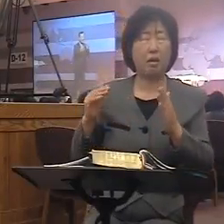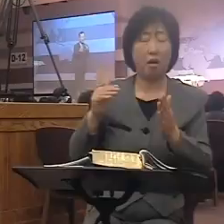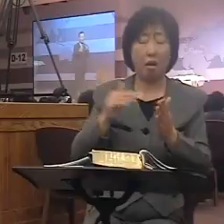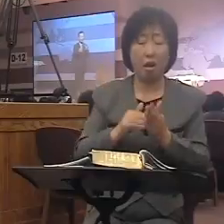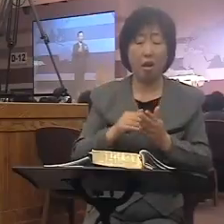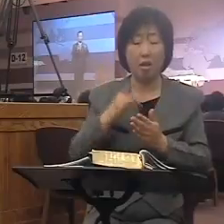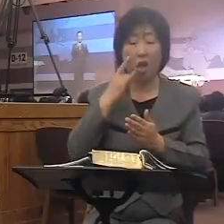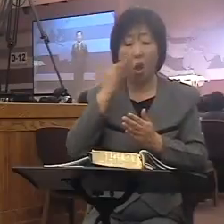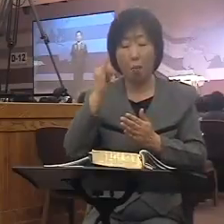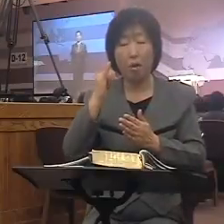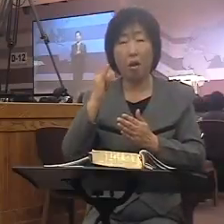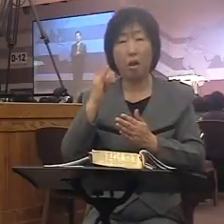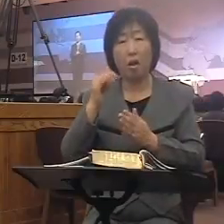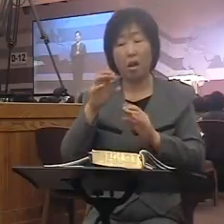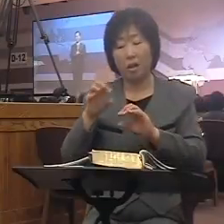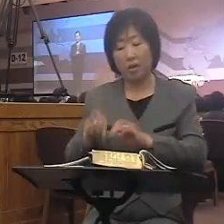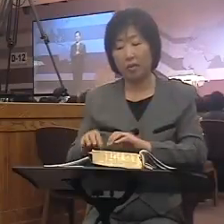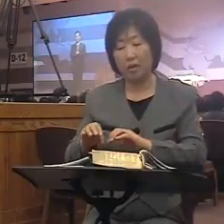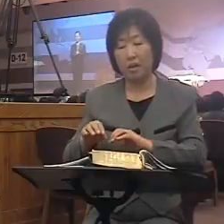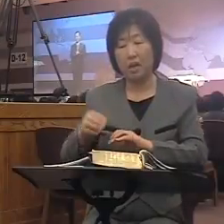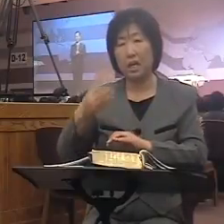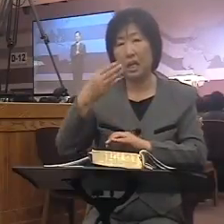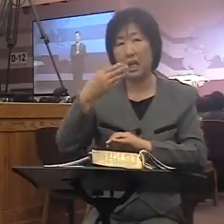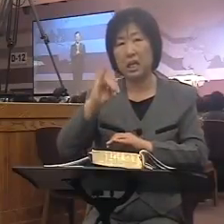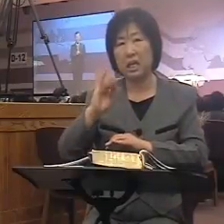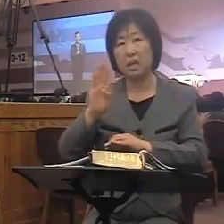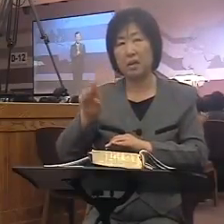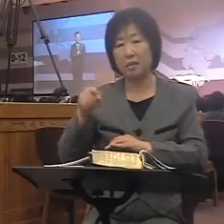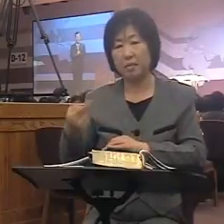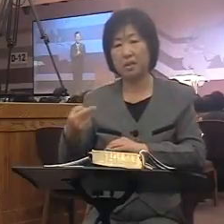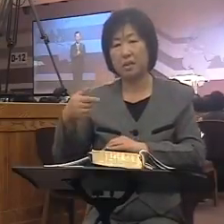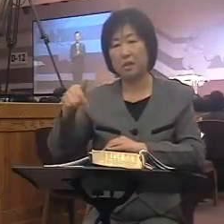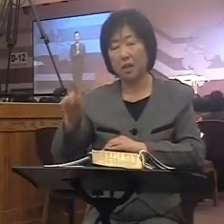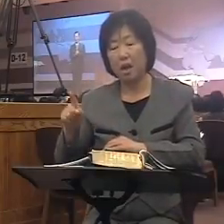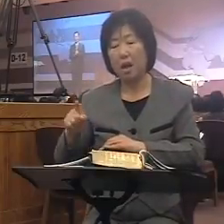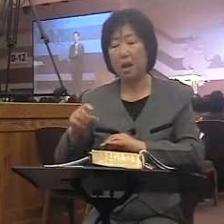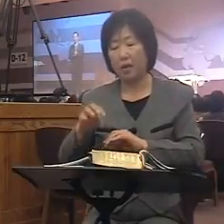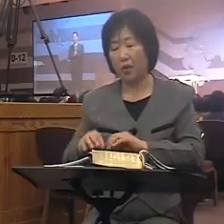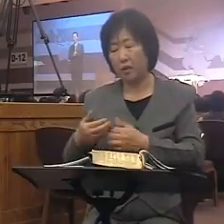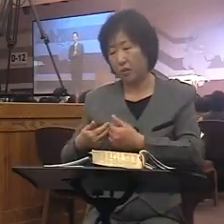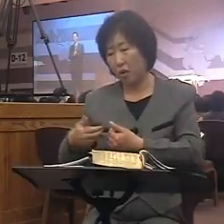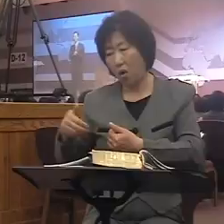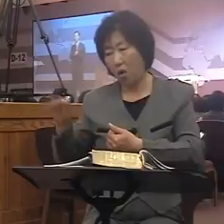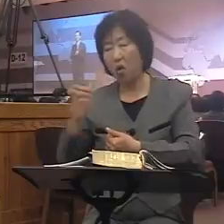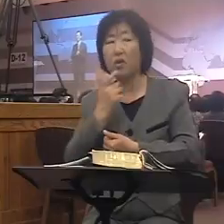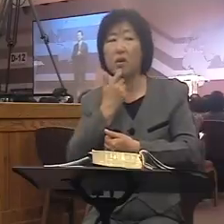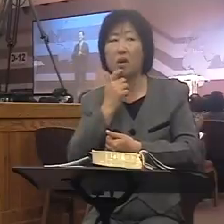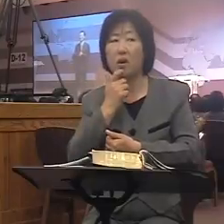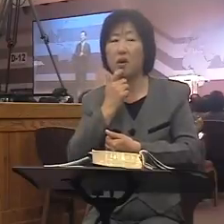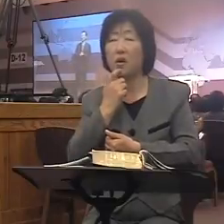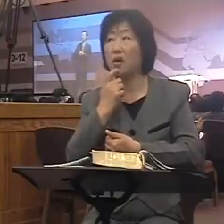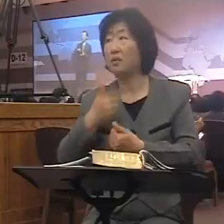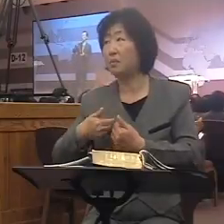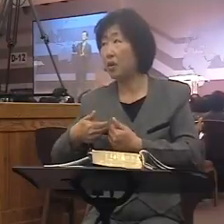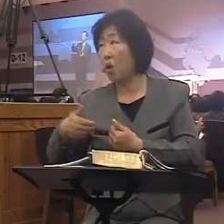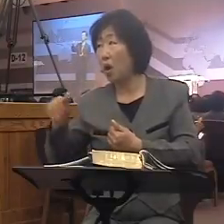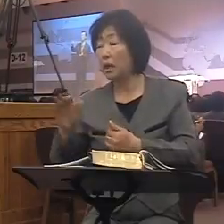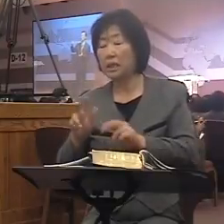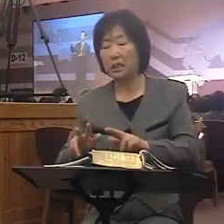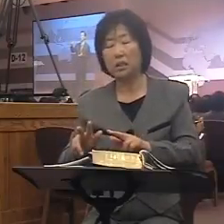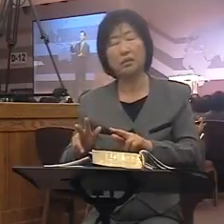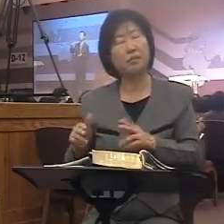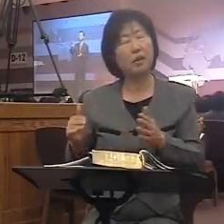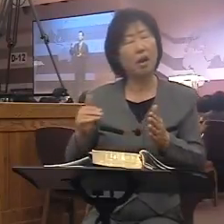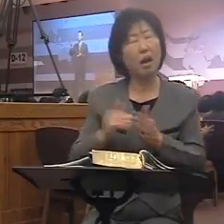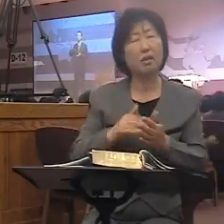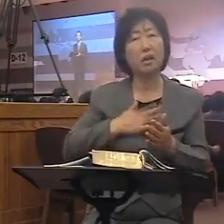어머니 리브가 곁을 떠나야만 했습니다. 이제 야곱은 떠나면서 지금까지 그가 알았던 모든